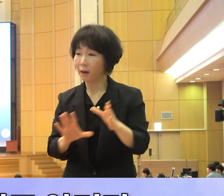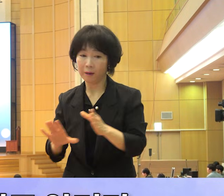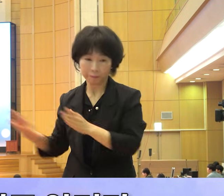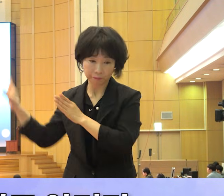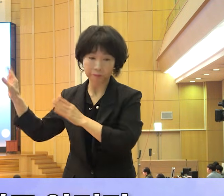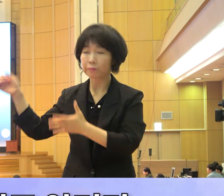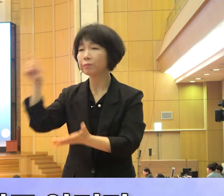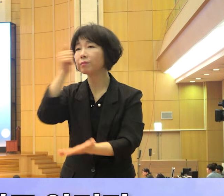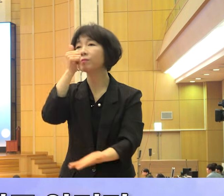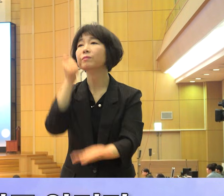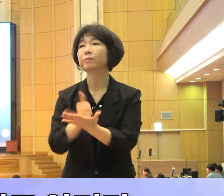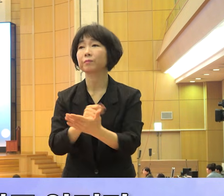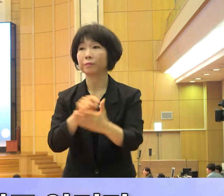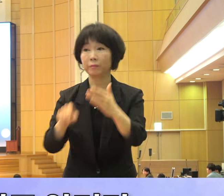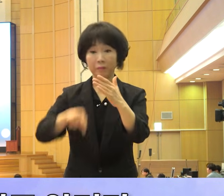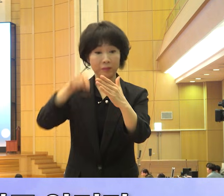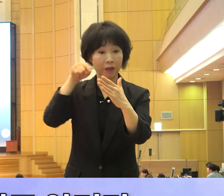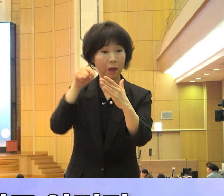벗어버렸네.